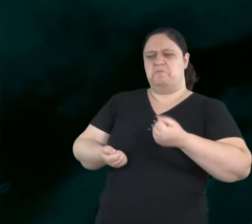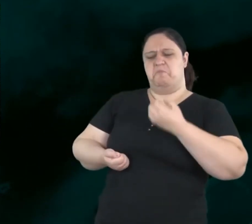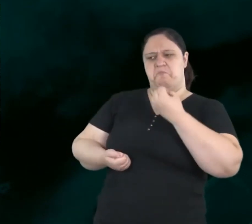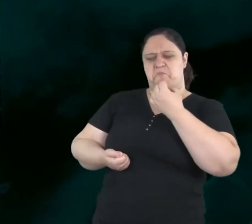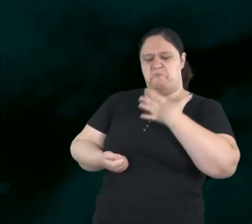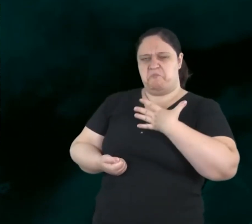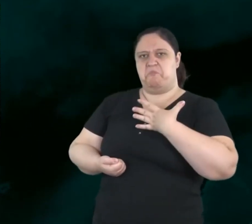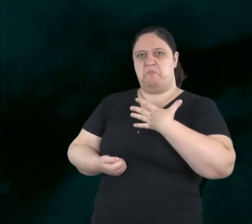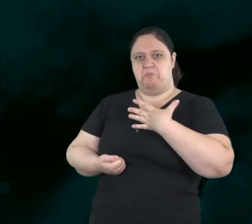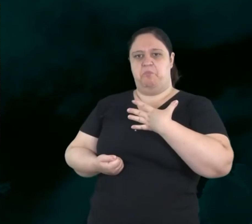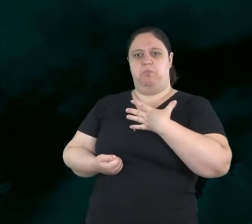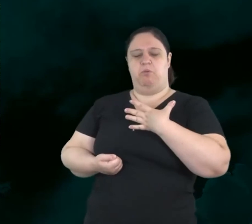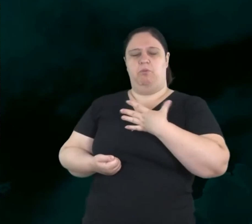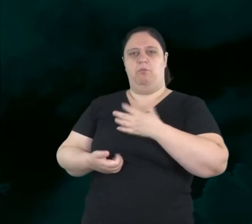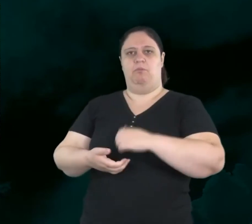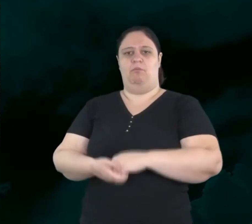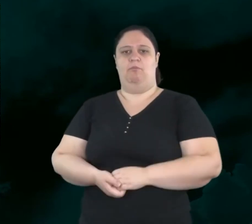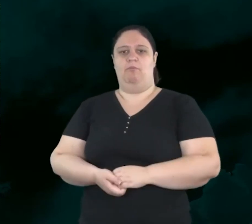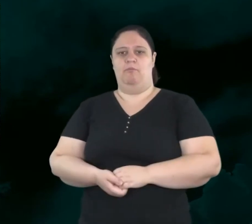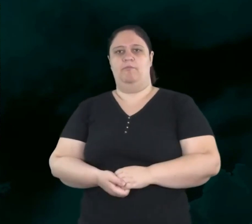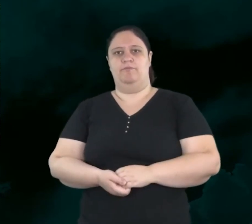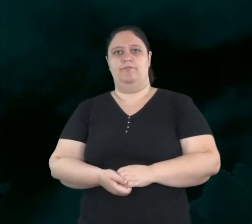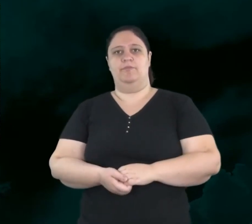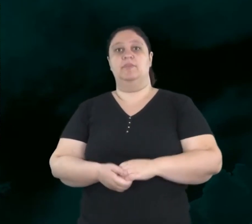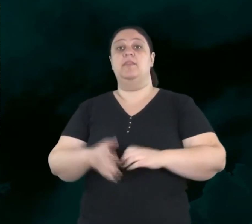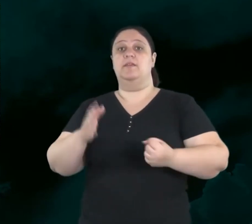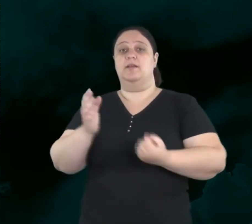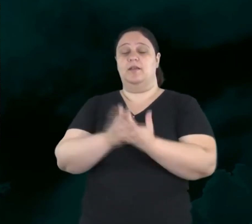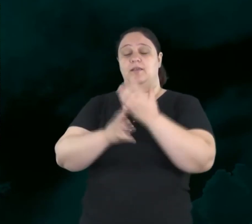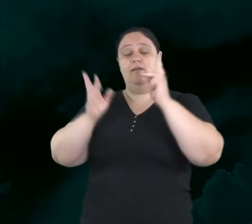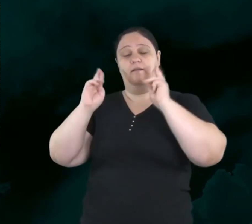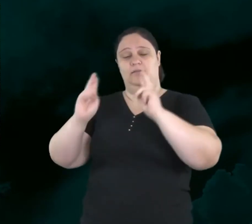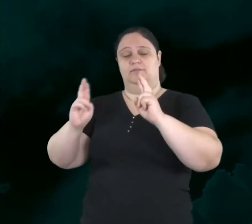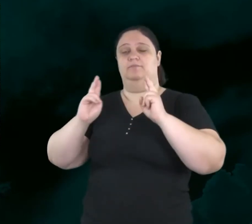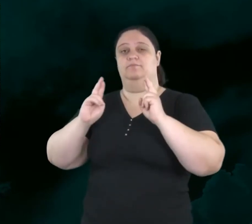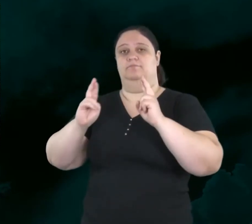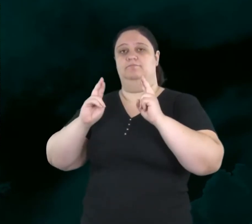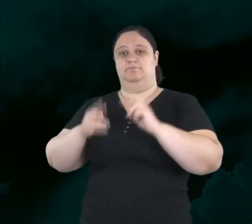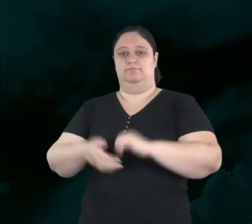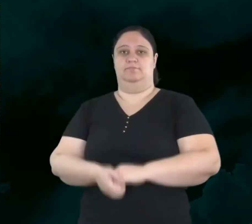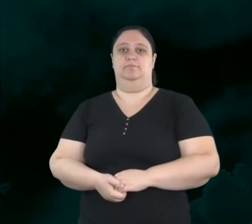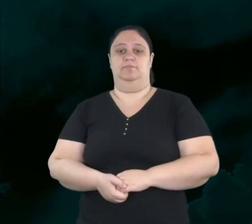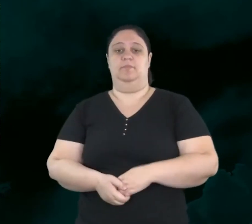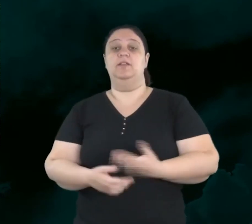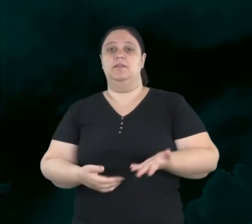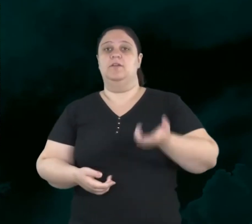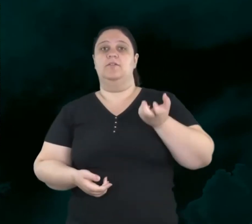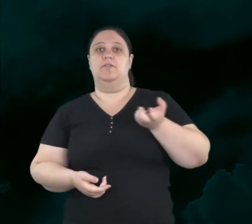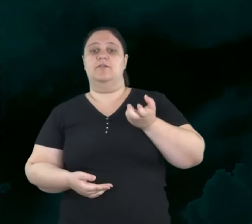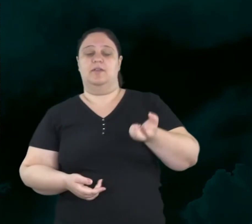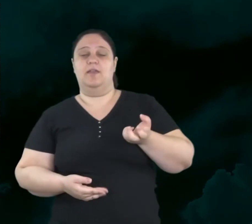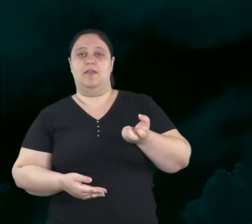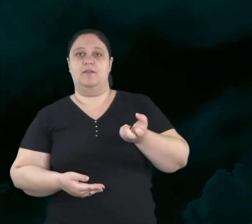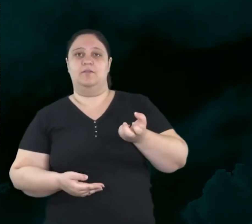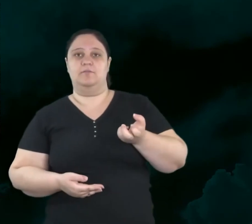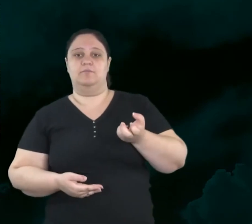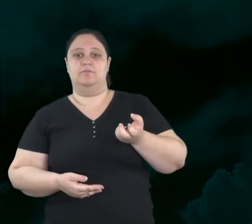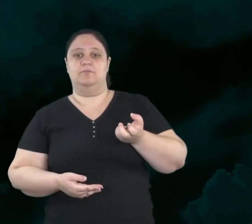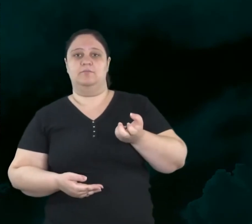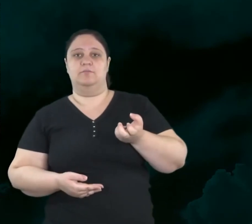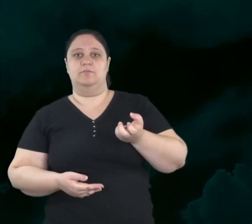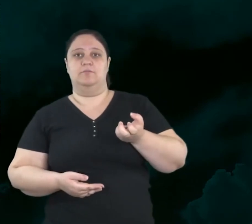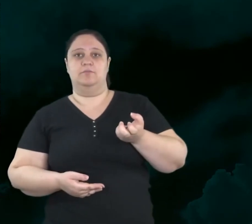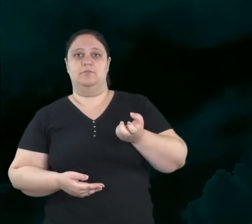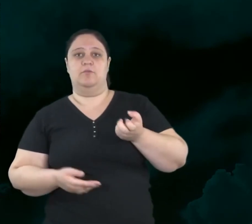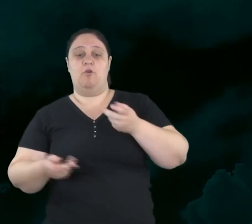fim, gerado a esperança em você. Portanto, eu quero conclamar a todos a